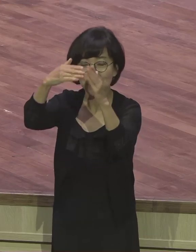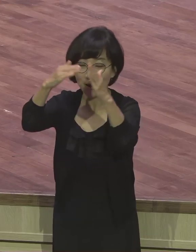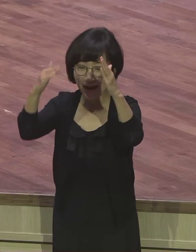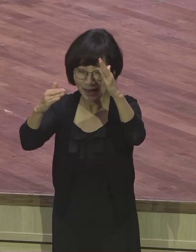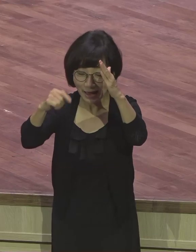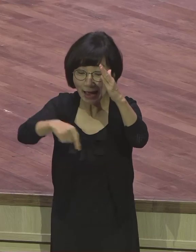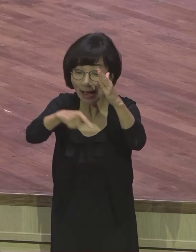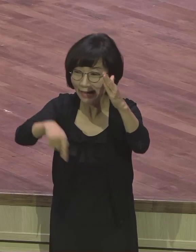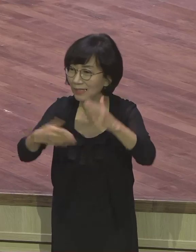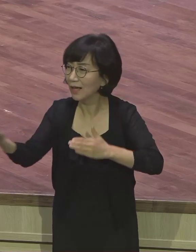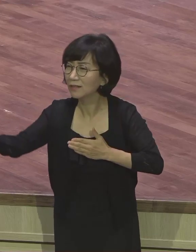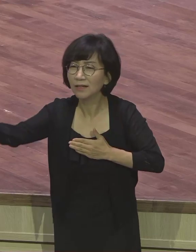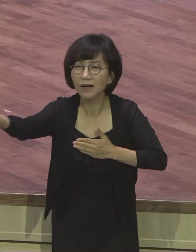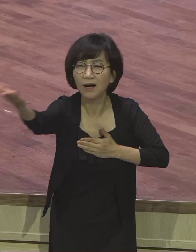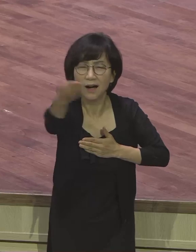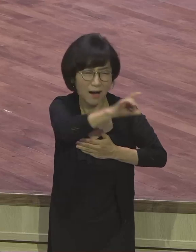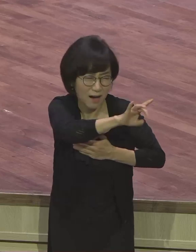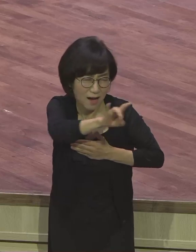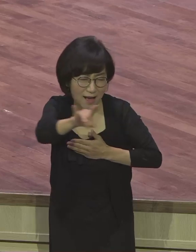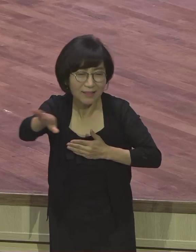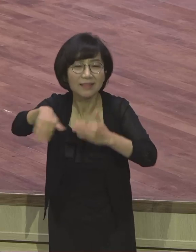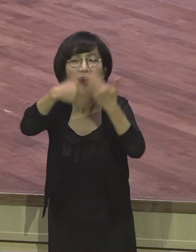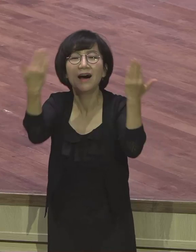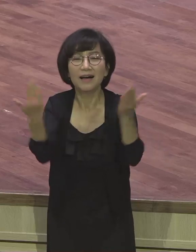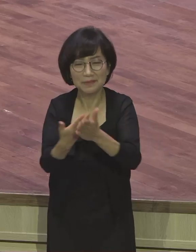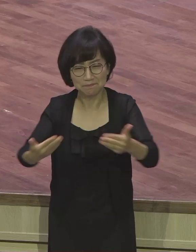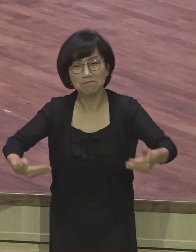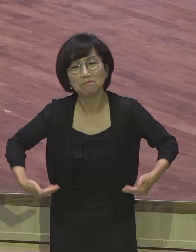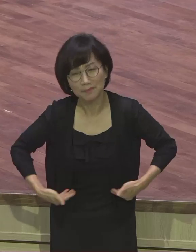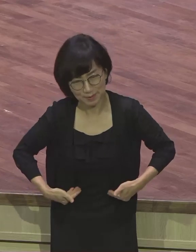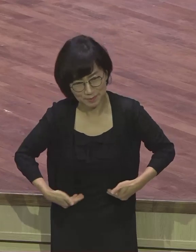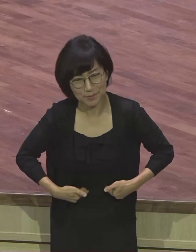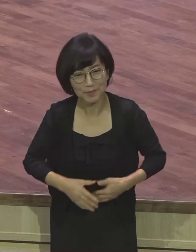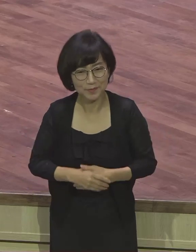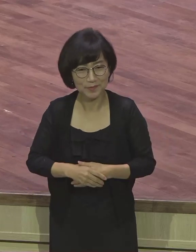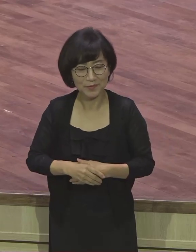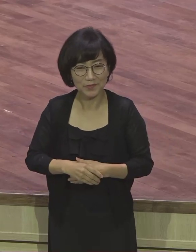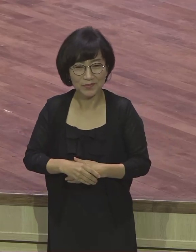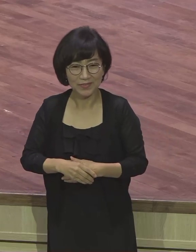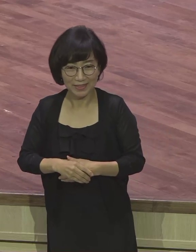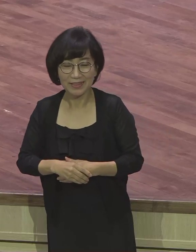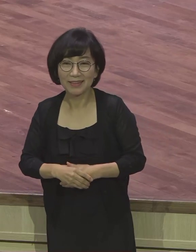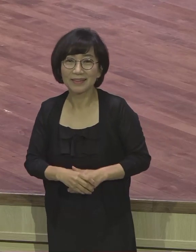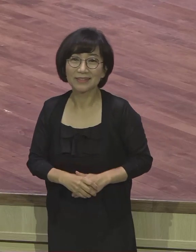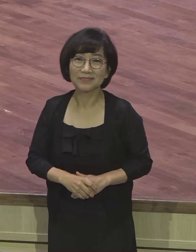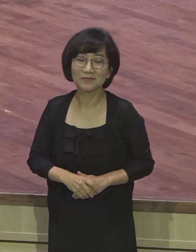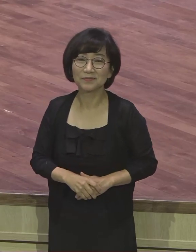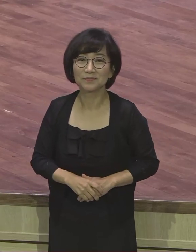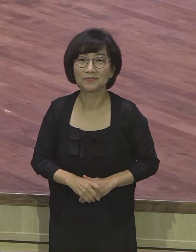모든 성도들 다 필요해서 있는 것이다. 그리스도 몸 속에 각 지체로 지금 있다.